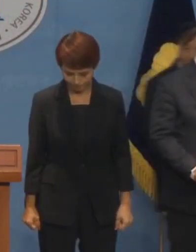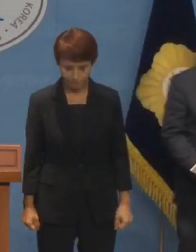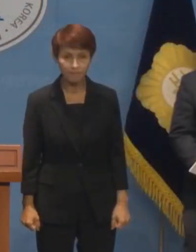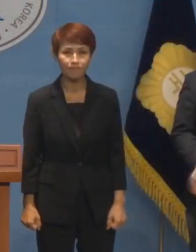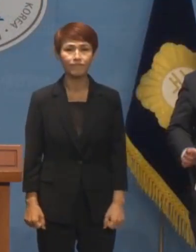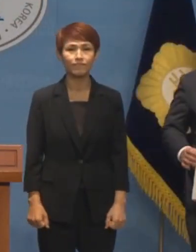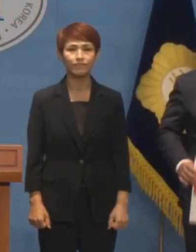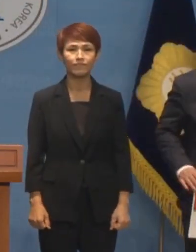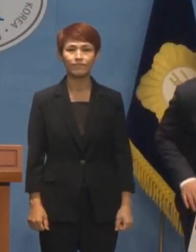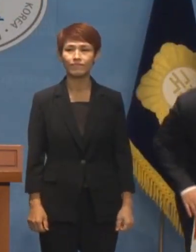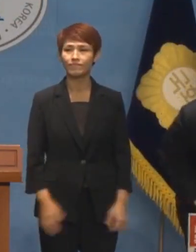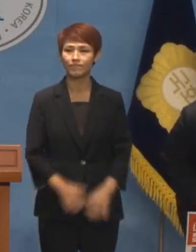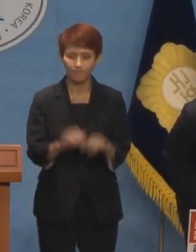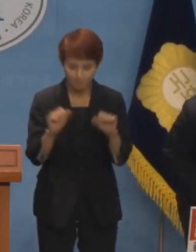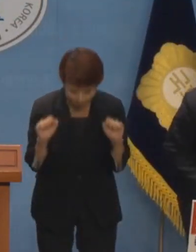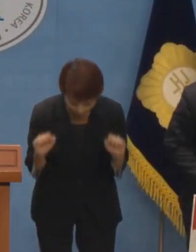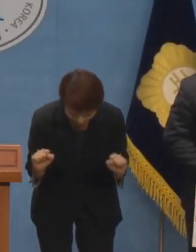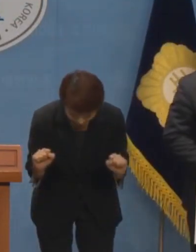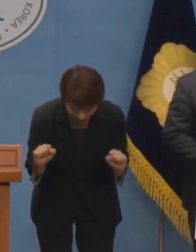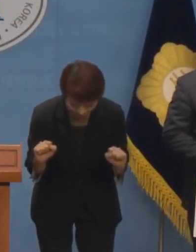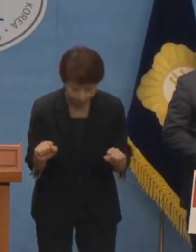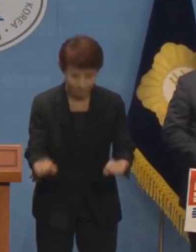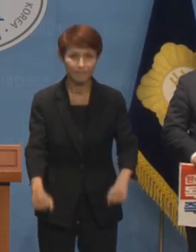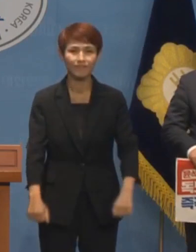차려 경례.